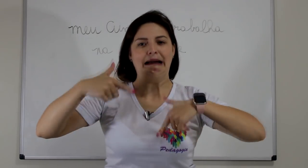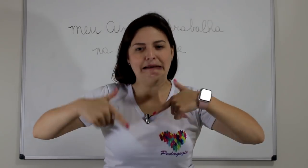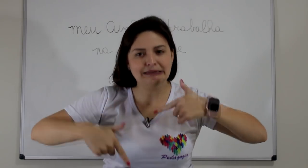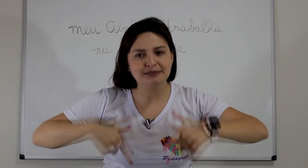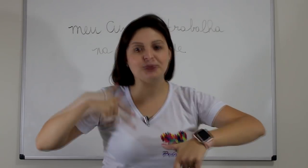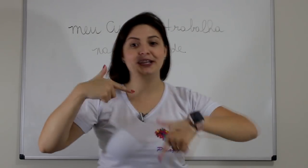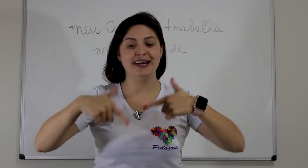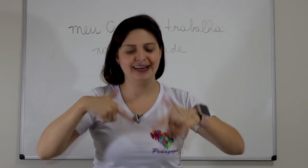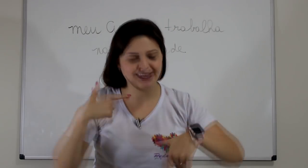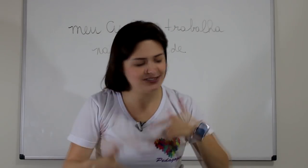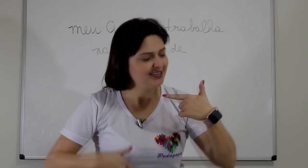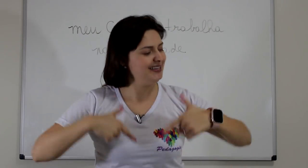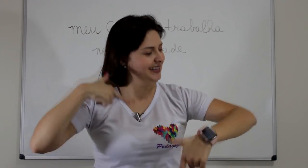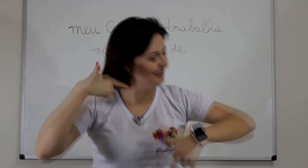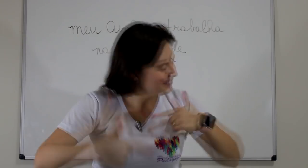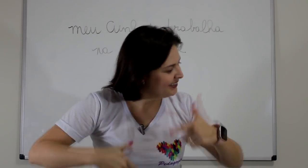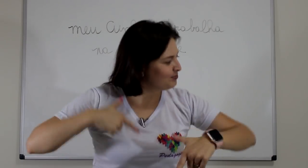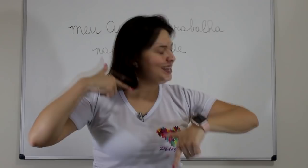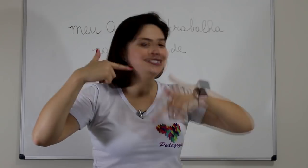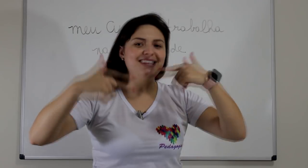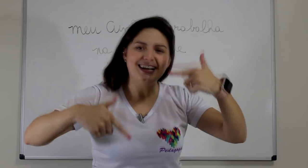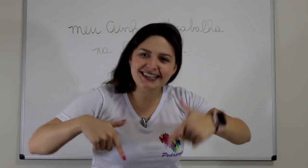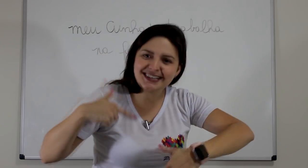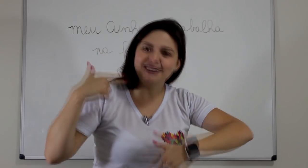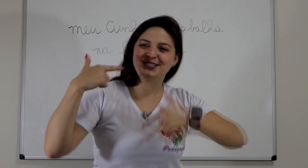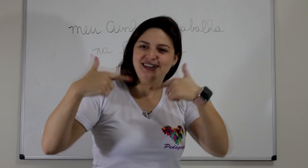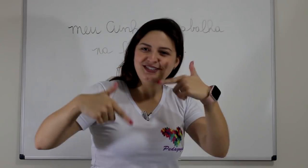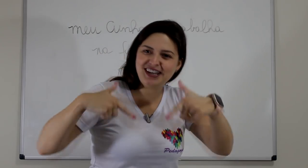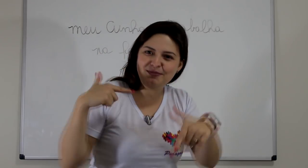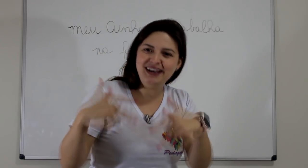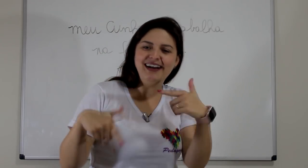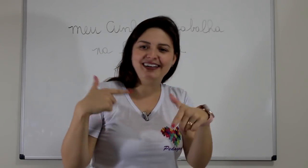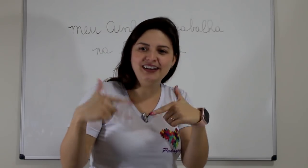Trabalhar. Por quê, né, isso daqui? Por que será que esse aqui é o sinal de trabalhar,